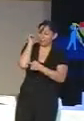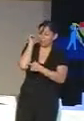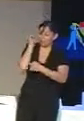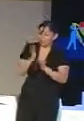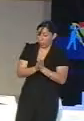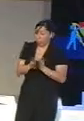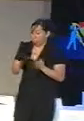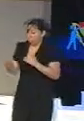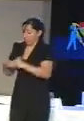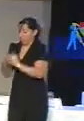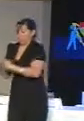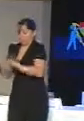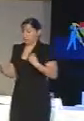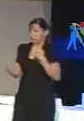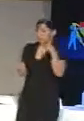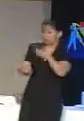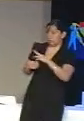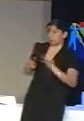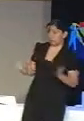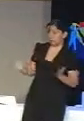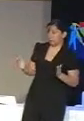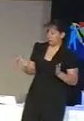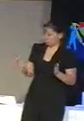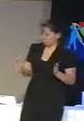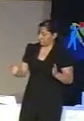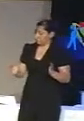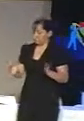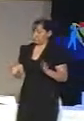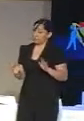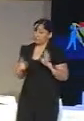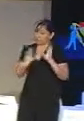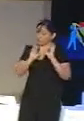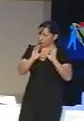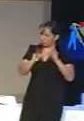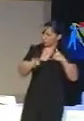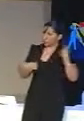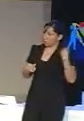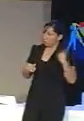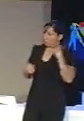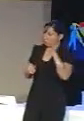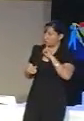pues, que las mujeres menores.